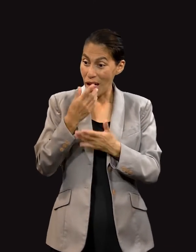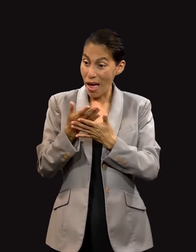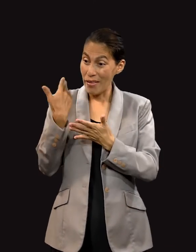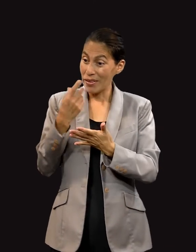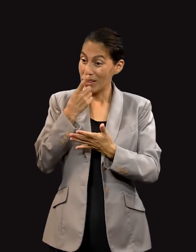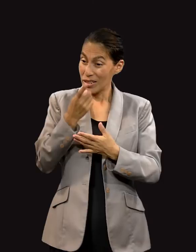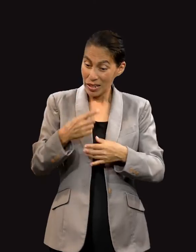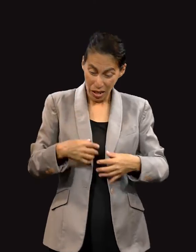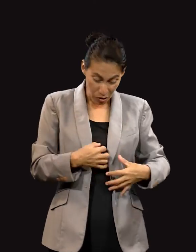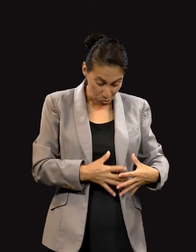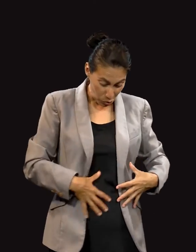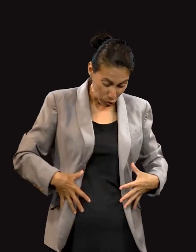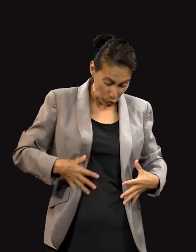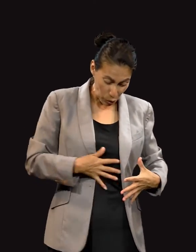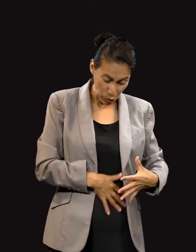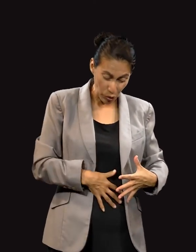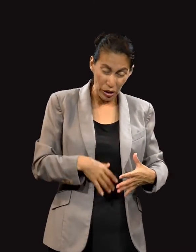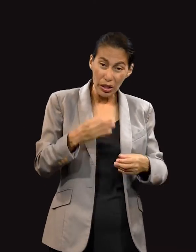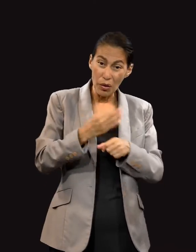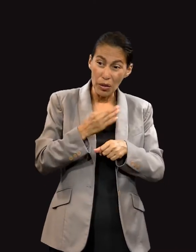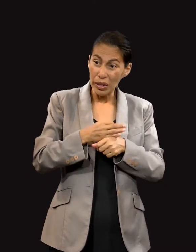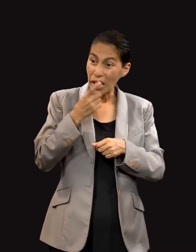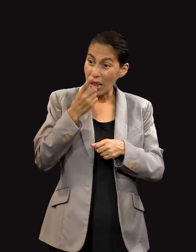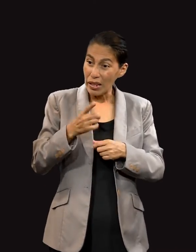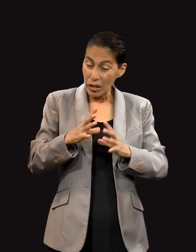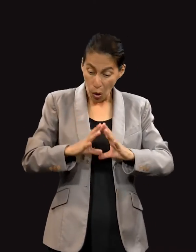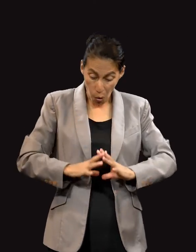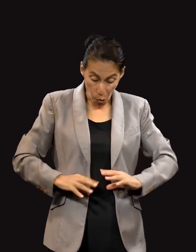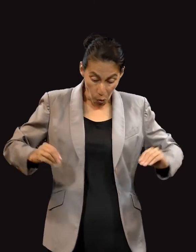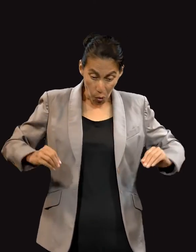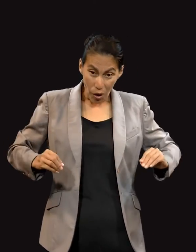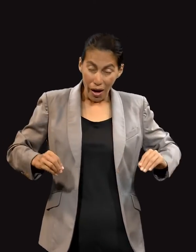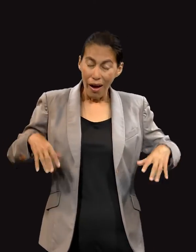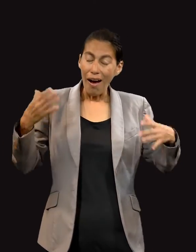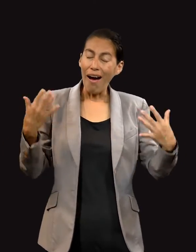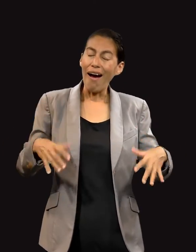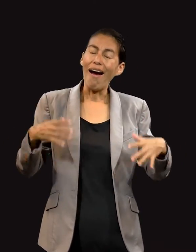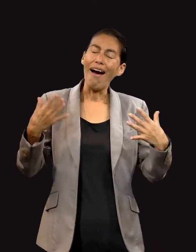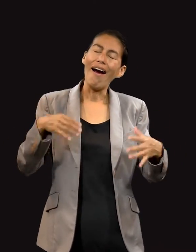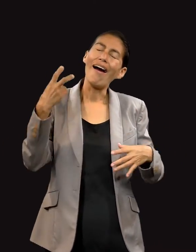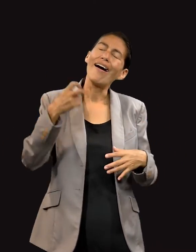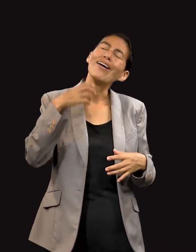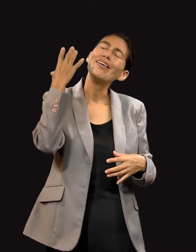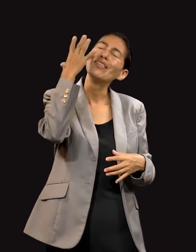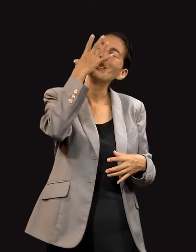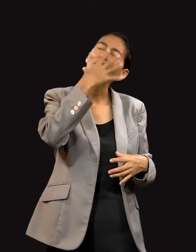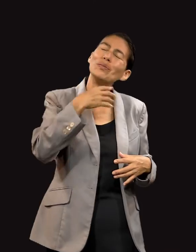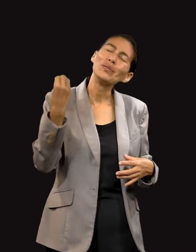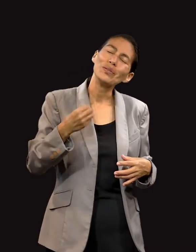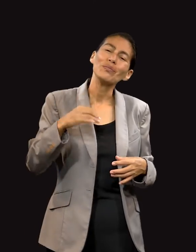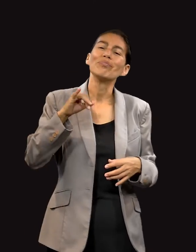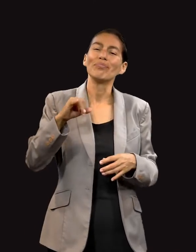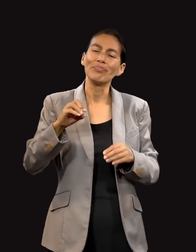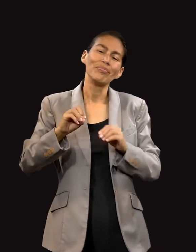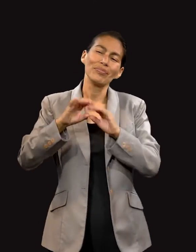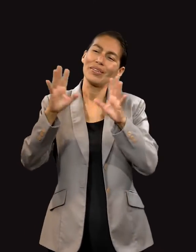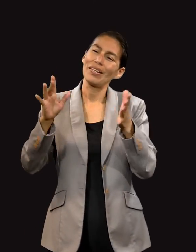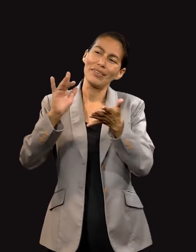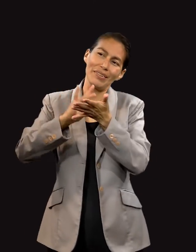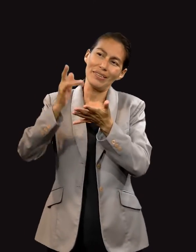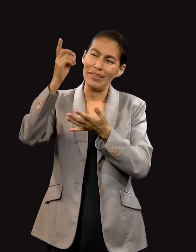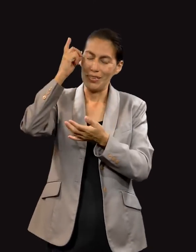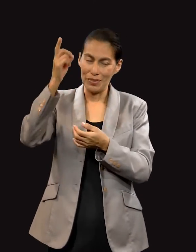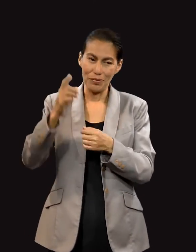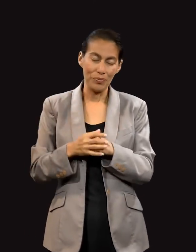sido diagnosticado que está limpio, pues ya es un gran progreso, como sea. Ya es un gran progreso. Ahora, si